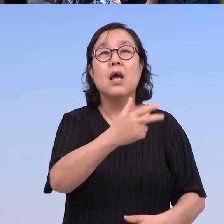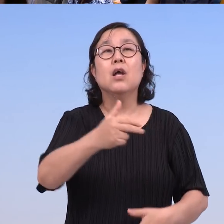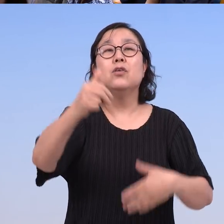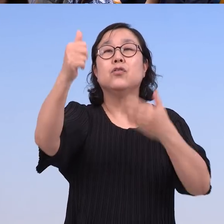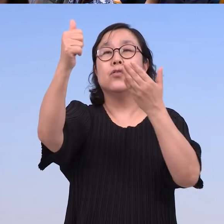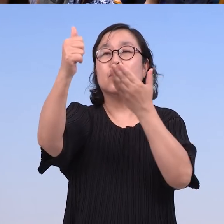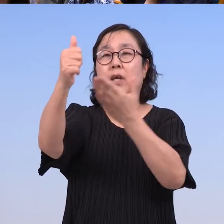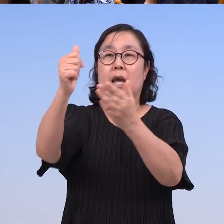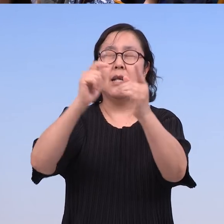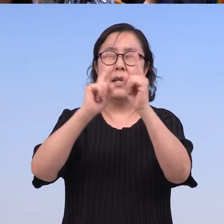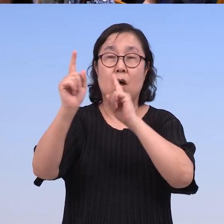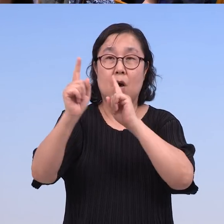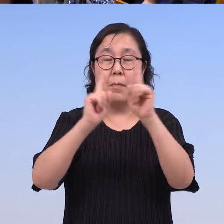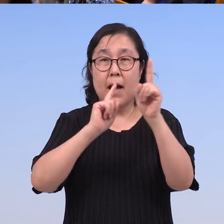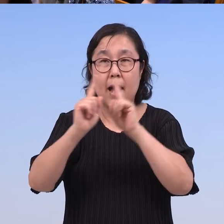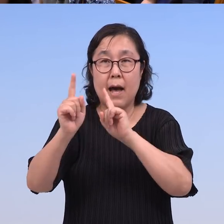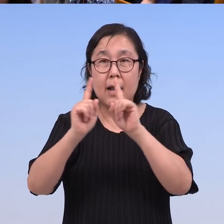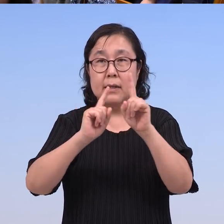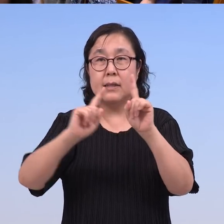주께서 말씀하신